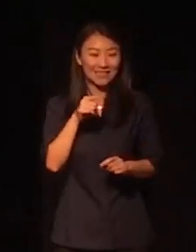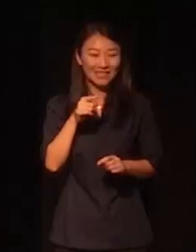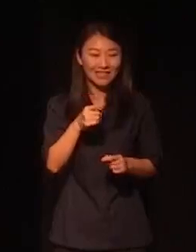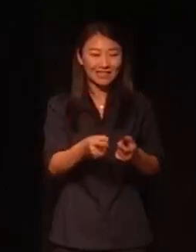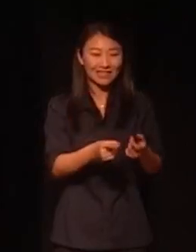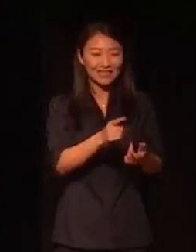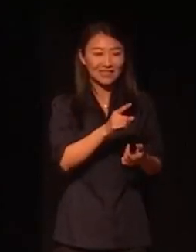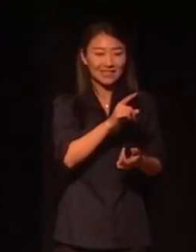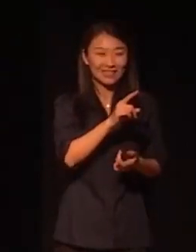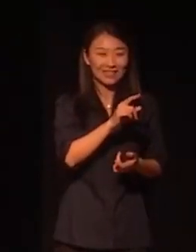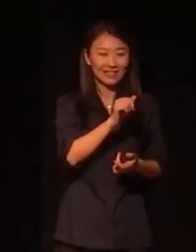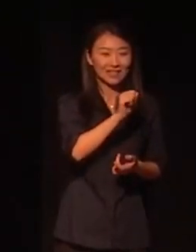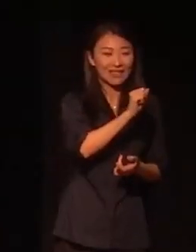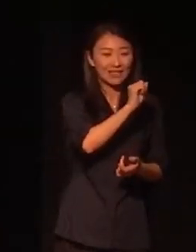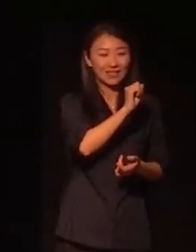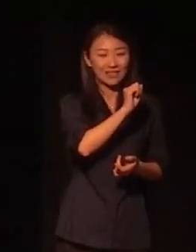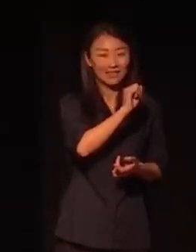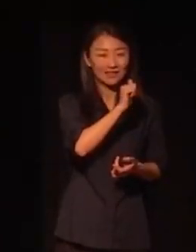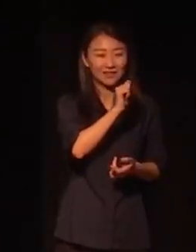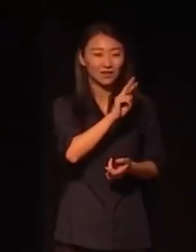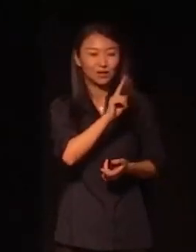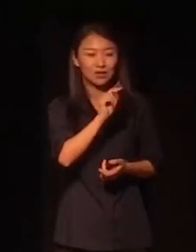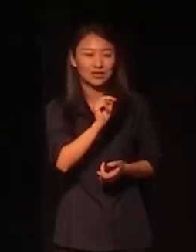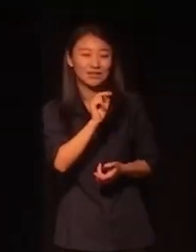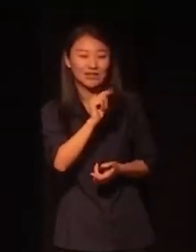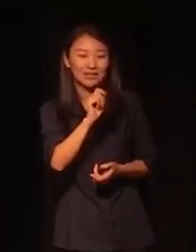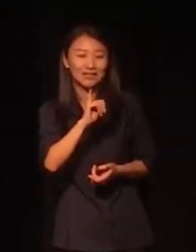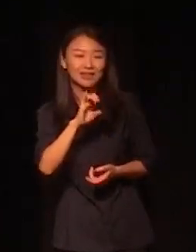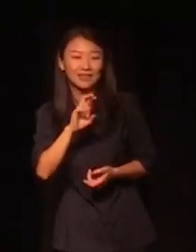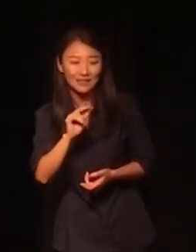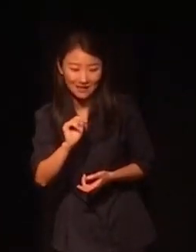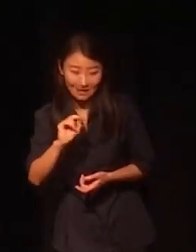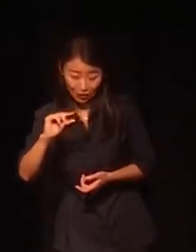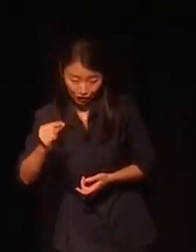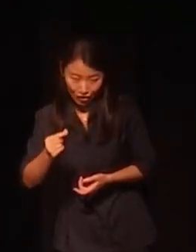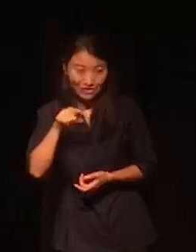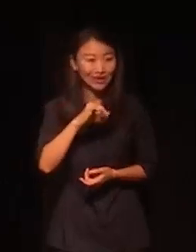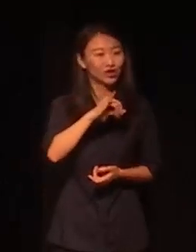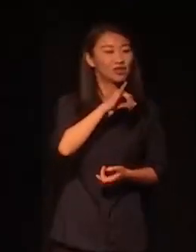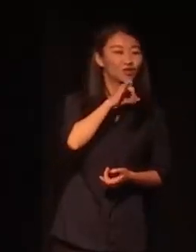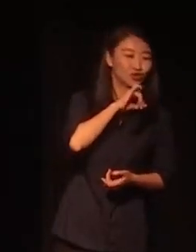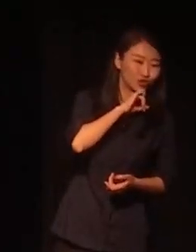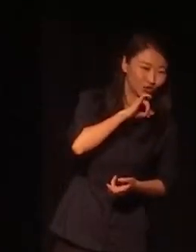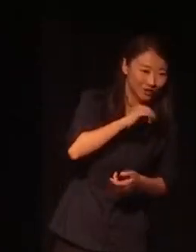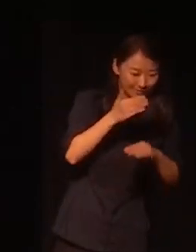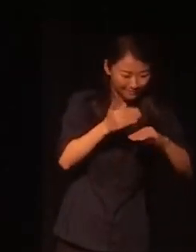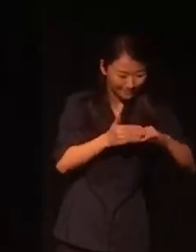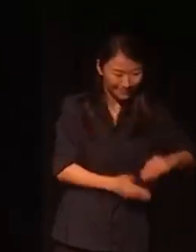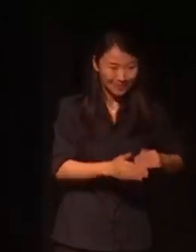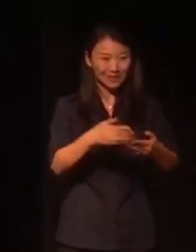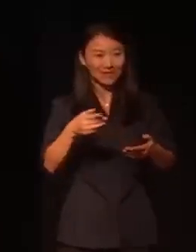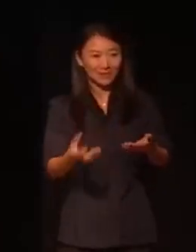one common method. 爆香姜片, saute ginger slices. And then